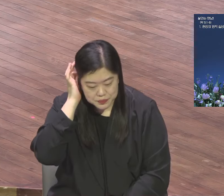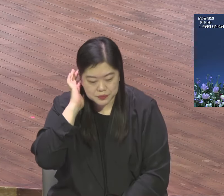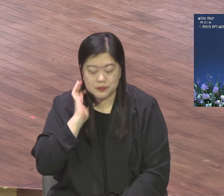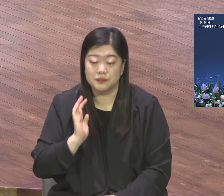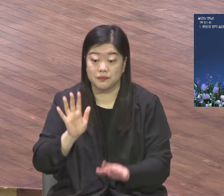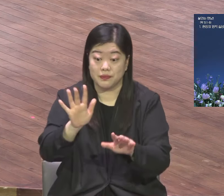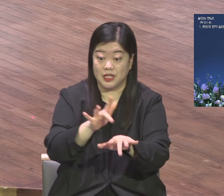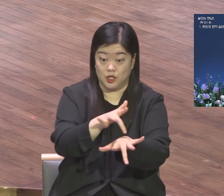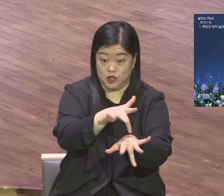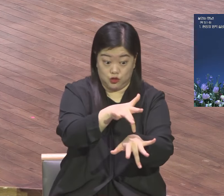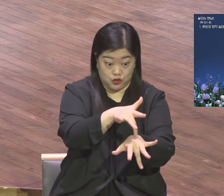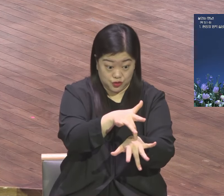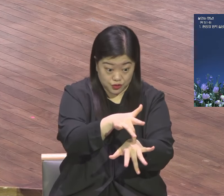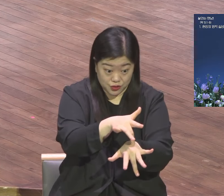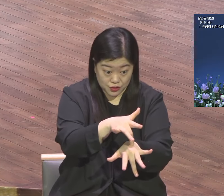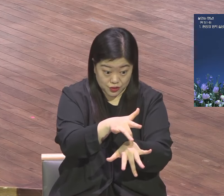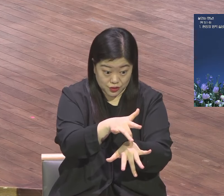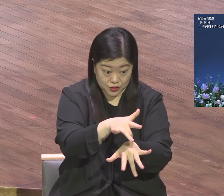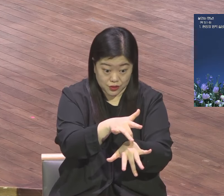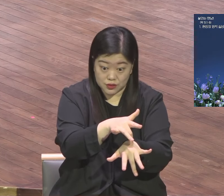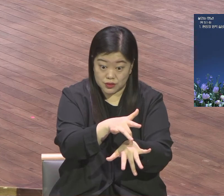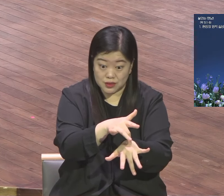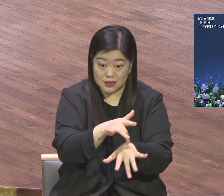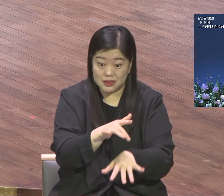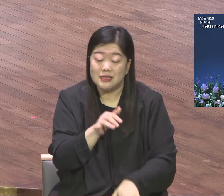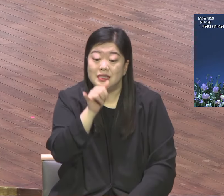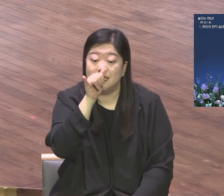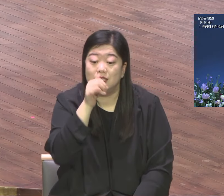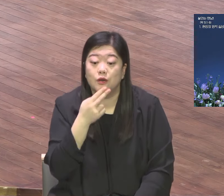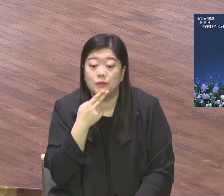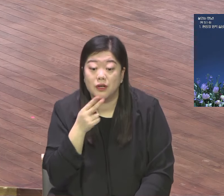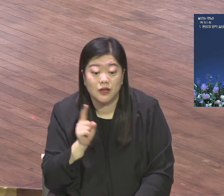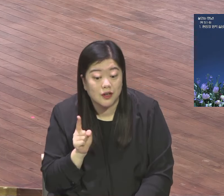귀신이 영적 실체라는 사실이에요.